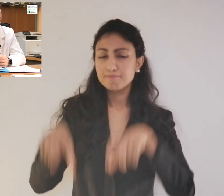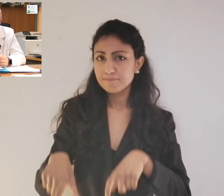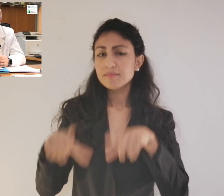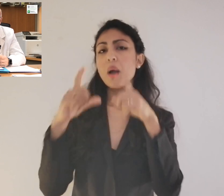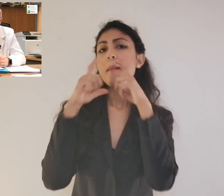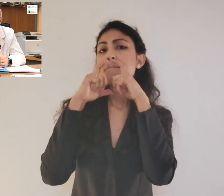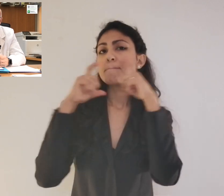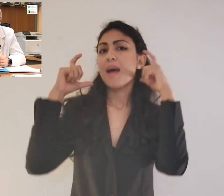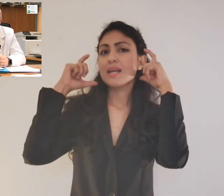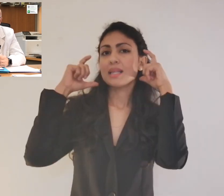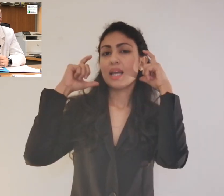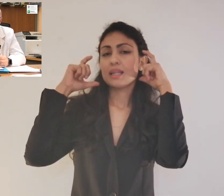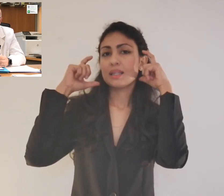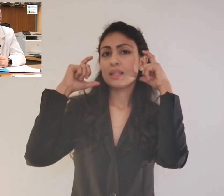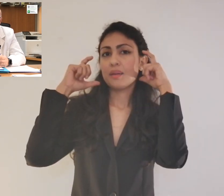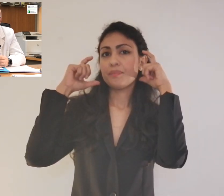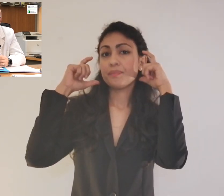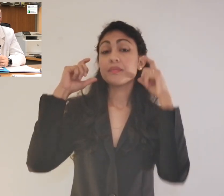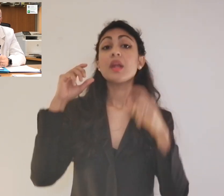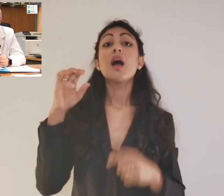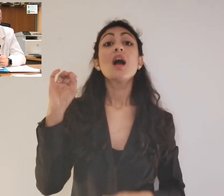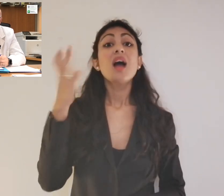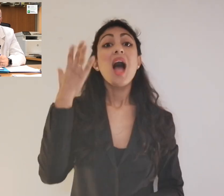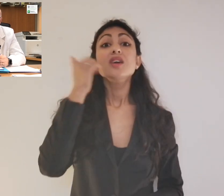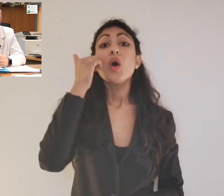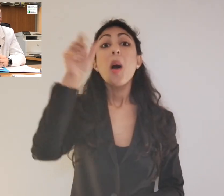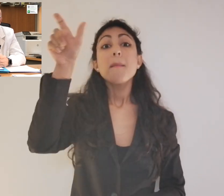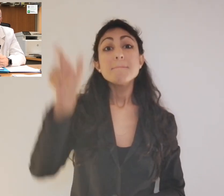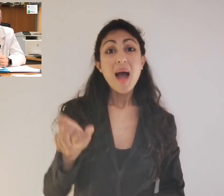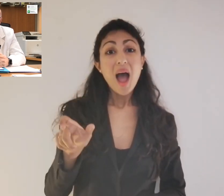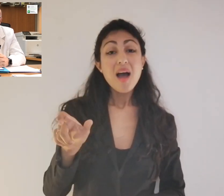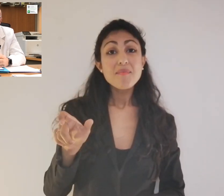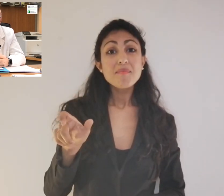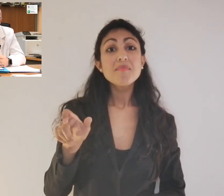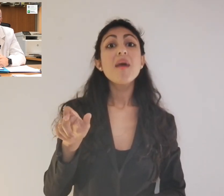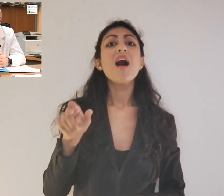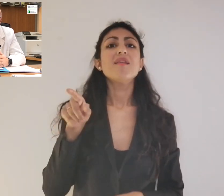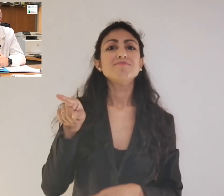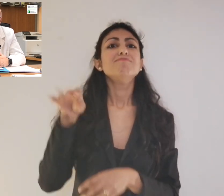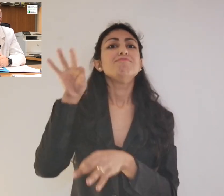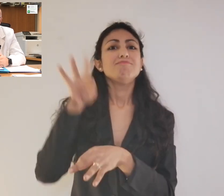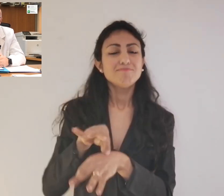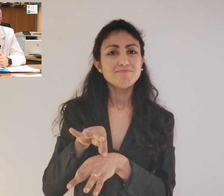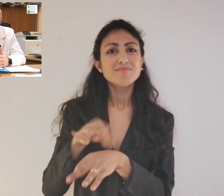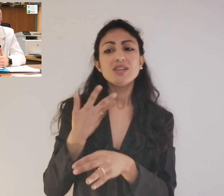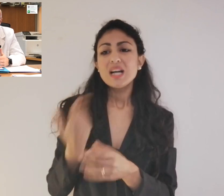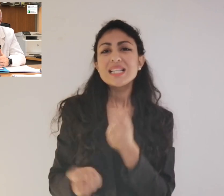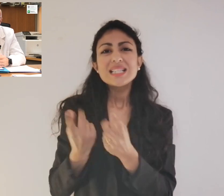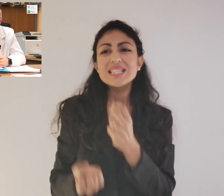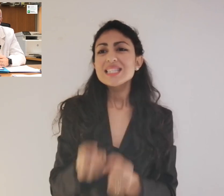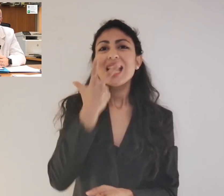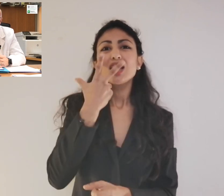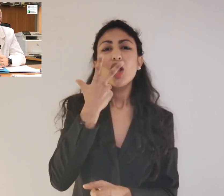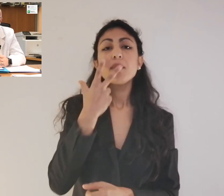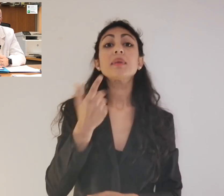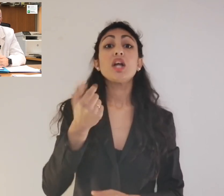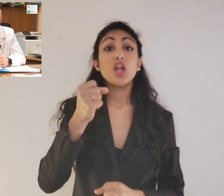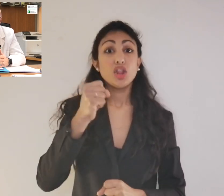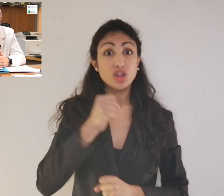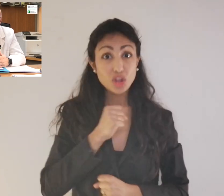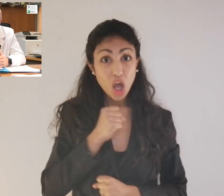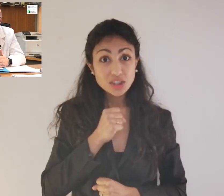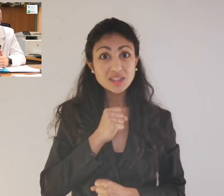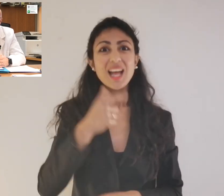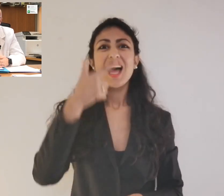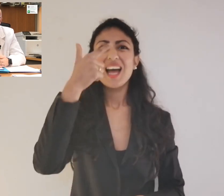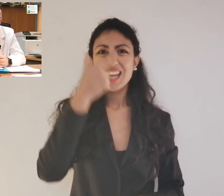anche semplicemente una banale influenza. Quindi vanno indossate quando si hanno i sintomi. Se una mamma